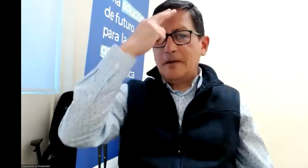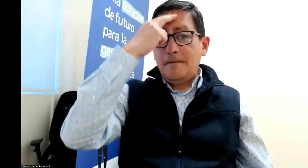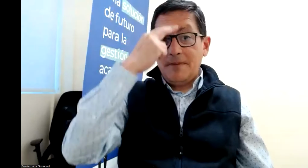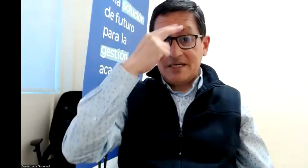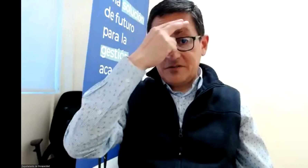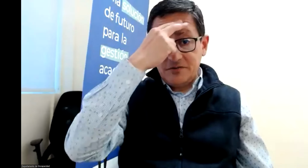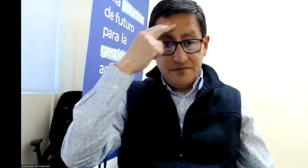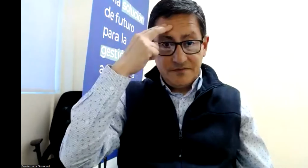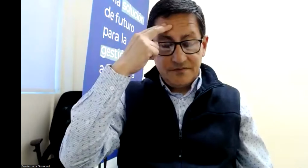marzo